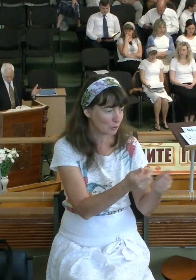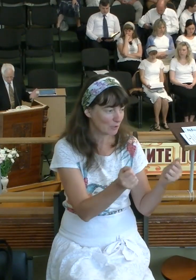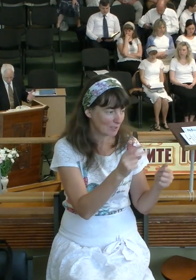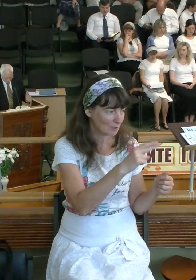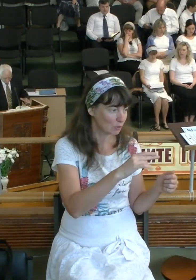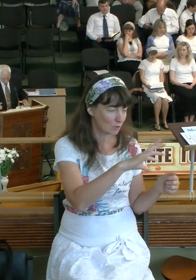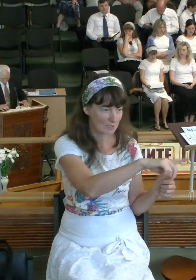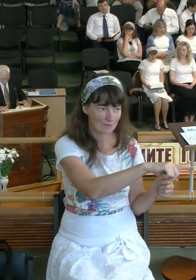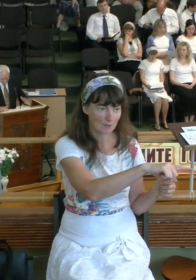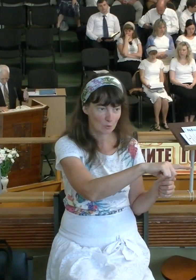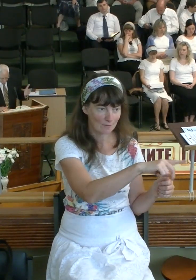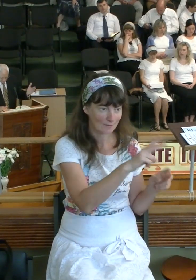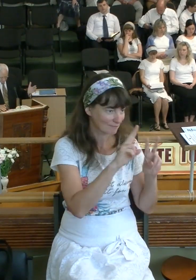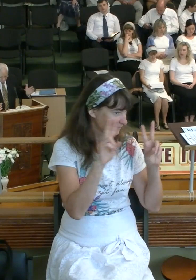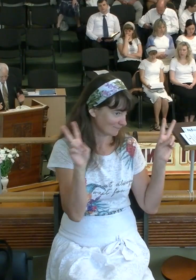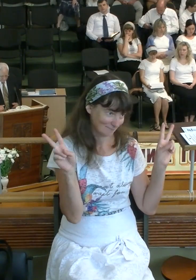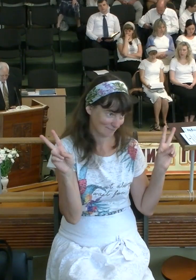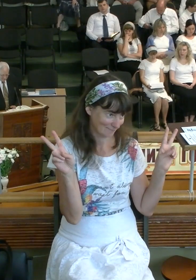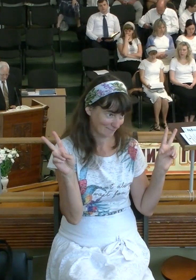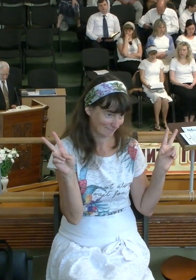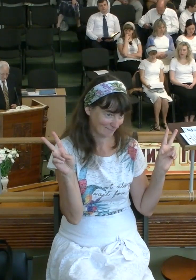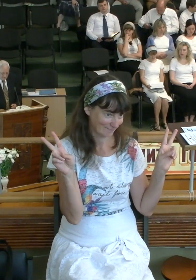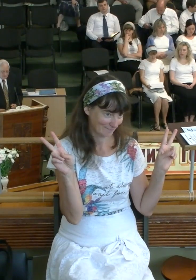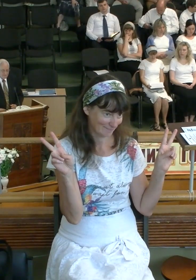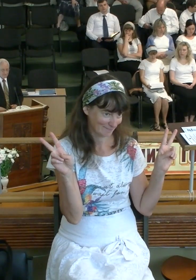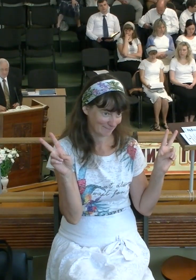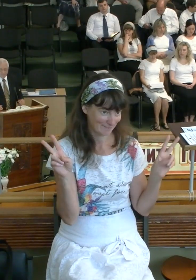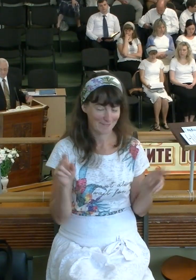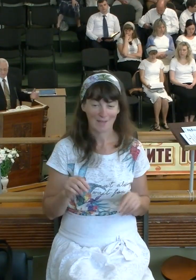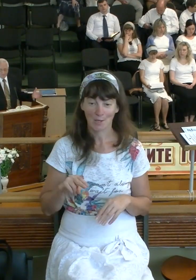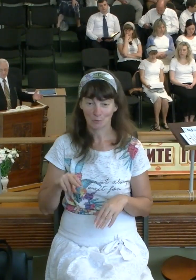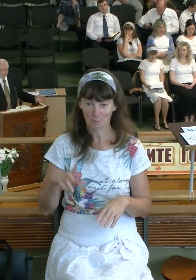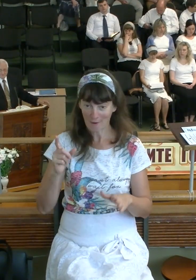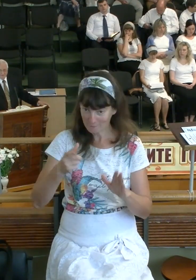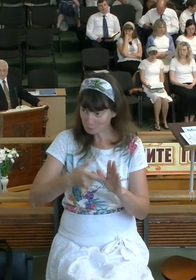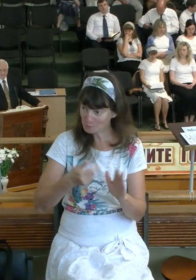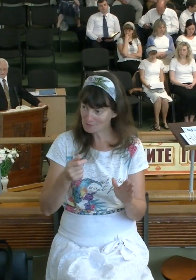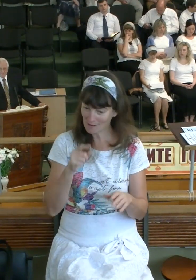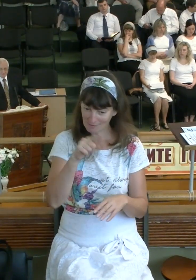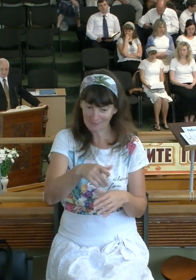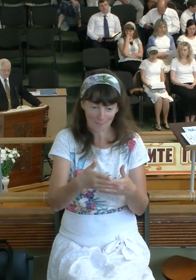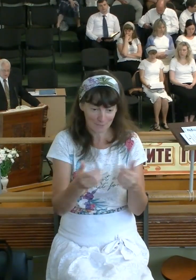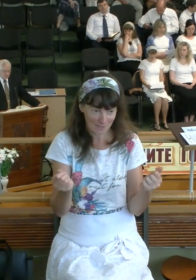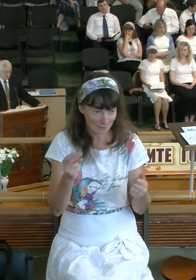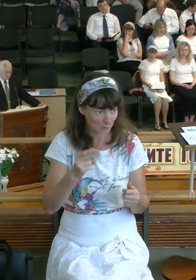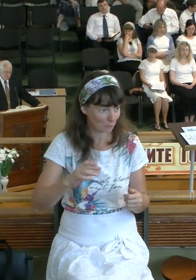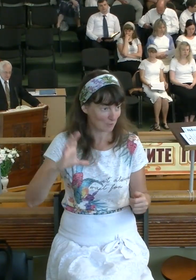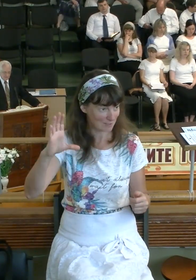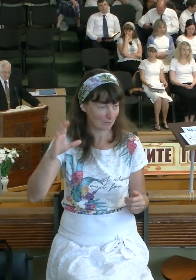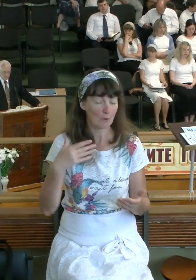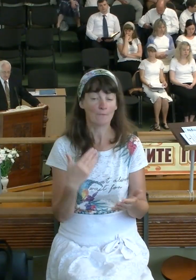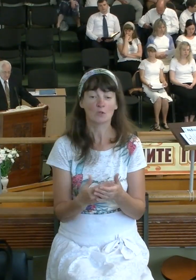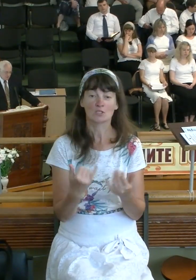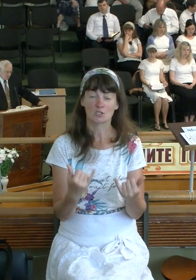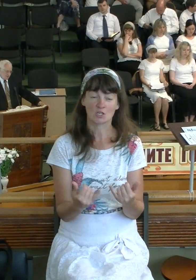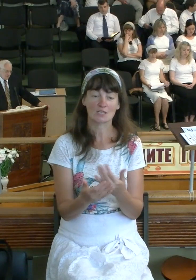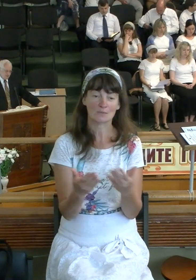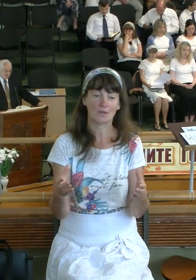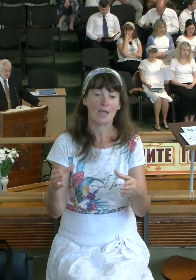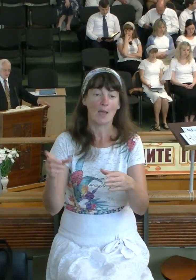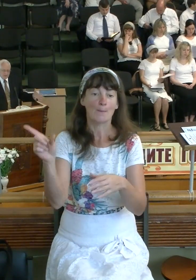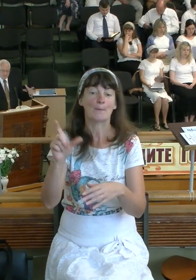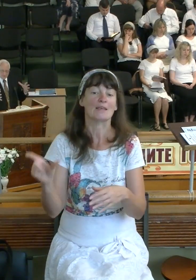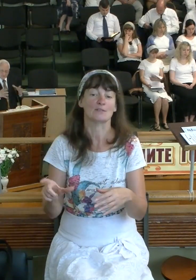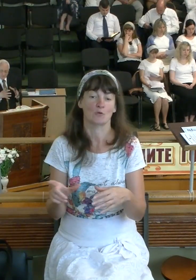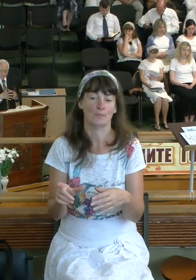пели последний псалом вместе. Он нас сделал родными. Может, он